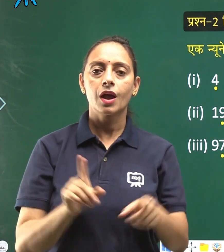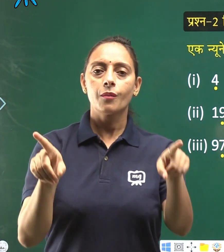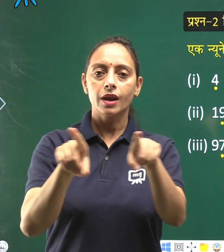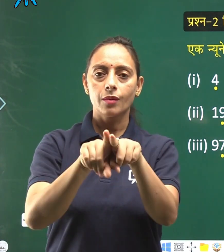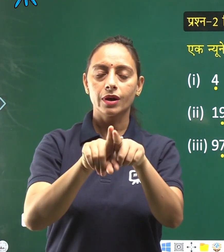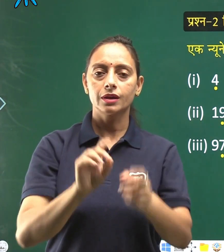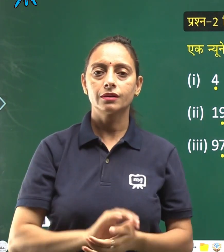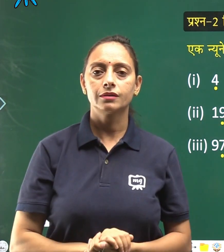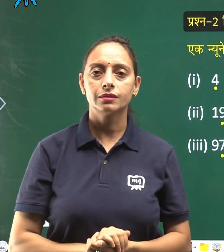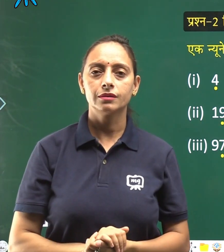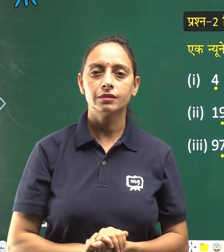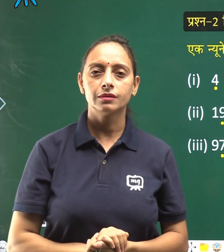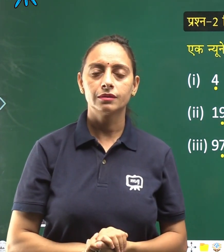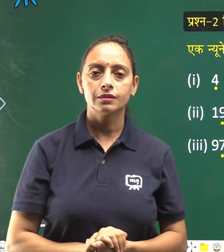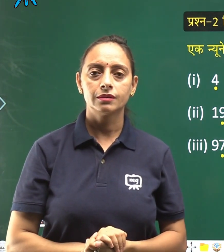बराबर,